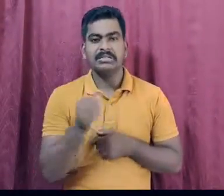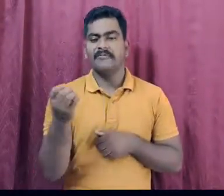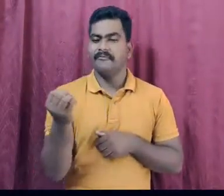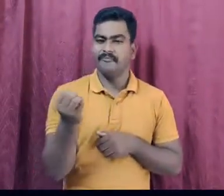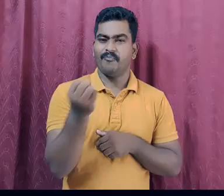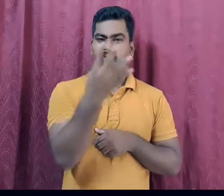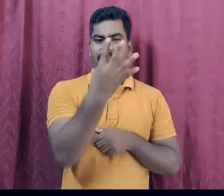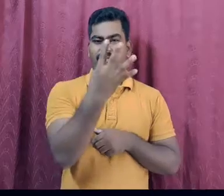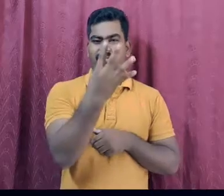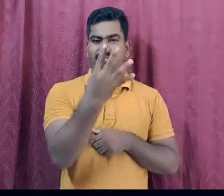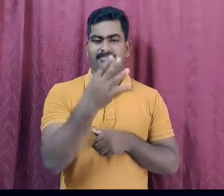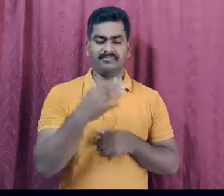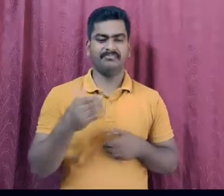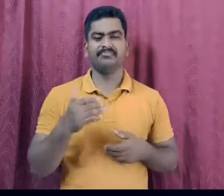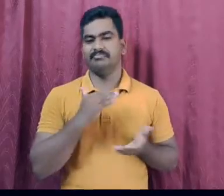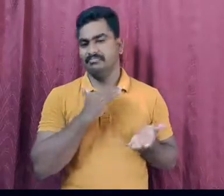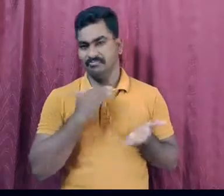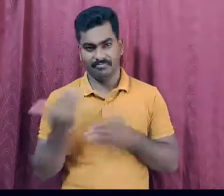4 മാസം പ്രായമുള്ള കുഞ്ഞ് മരിച്ചു.